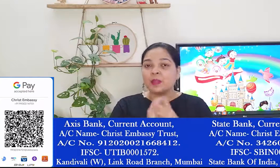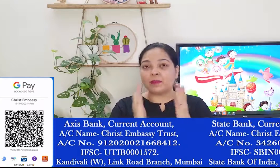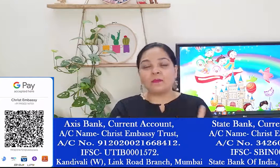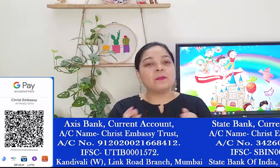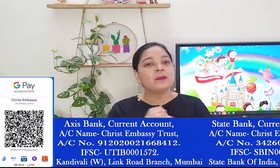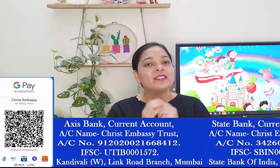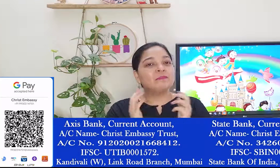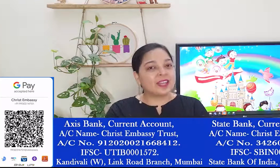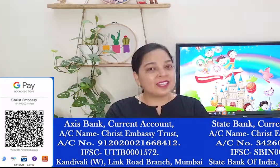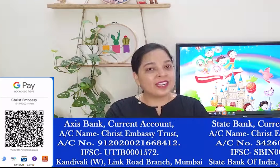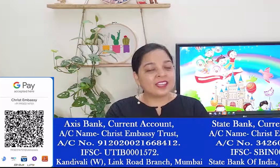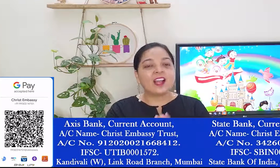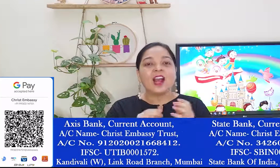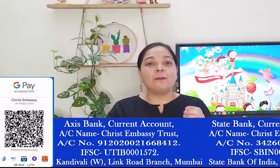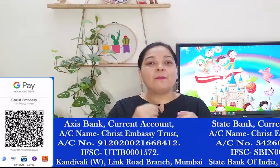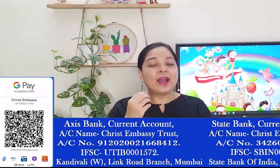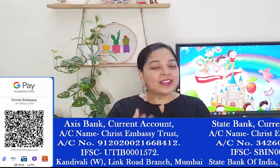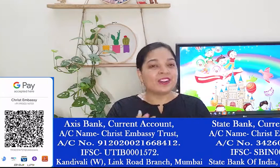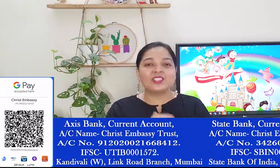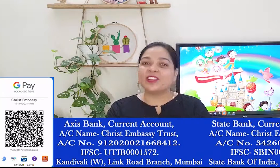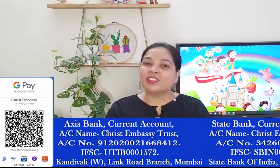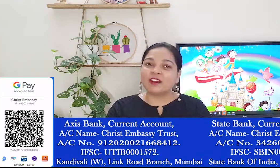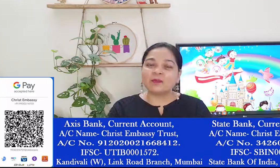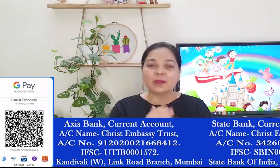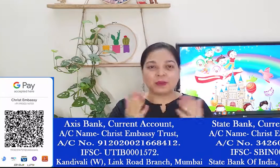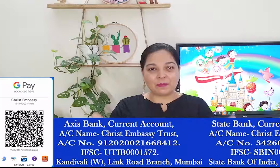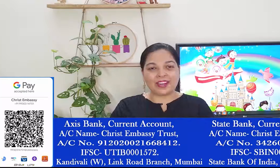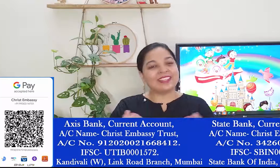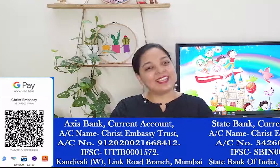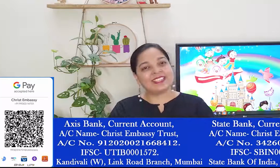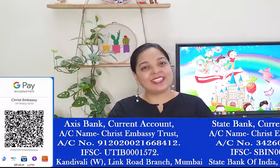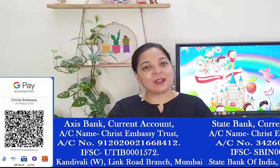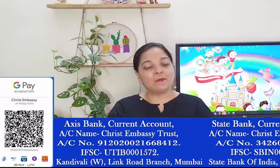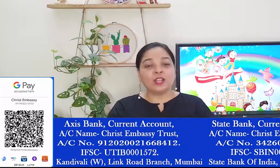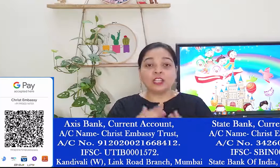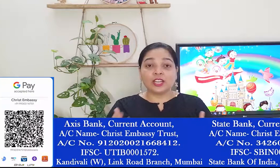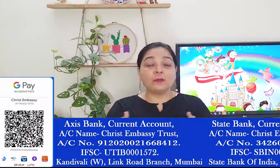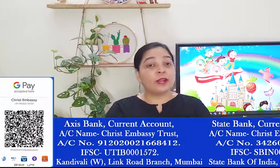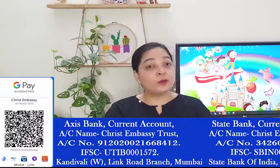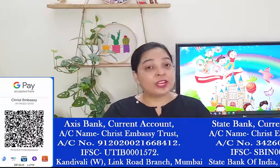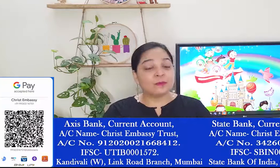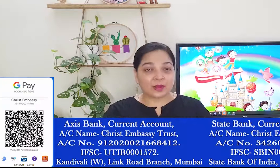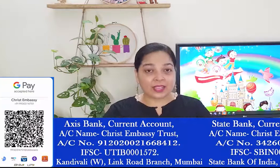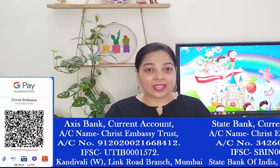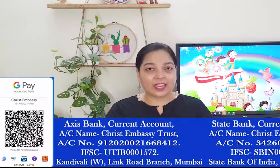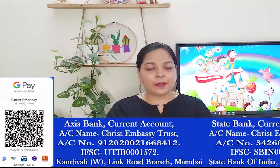সাথে কথা বলে ব্যাংক ট্রান্সফারের দ্বারা দান দিতে পারো। ওপরে অবশ্যই ভেটের ওপরে, দানের ওপরে আমি প্রার্থনা